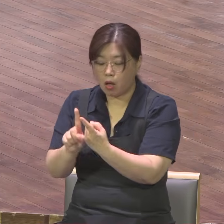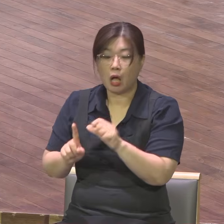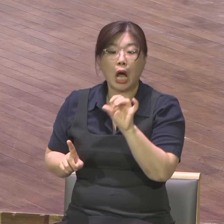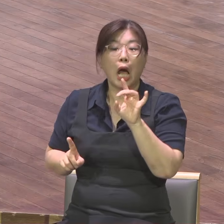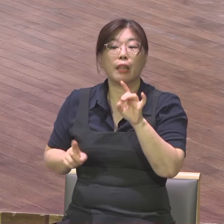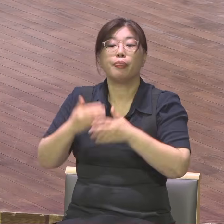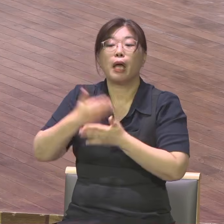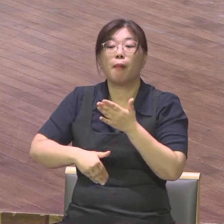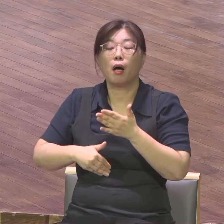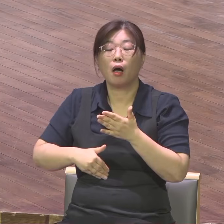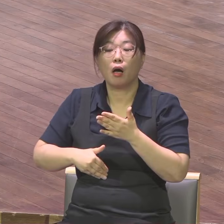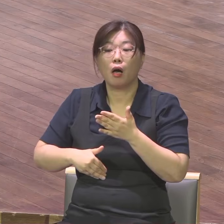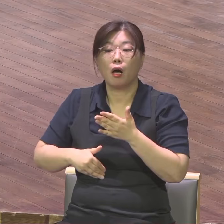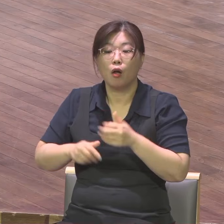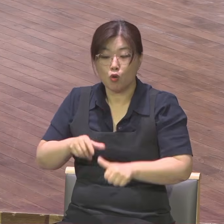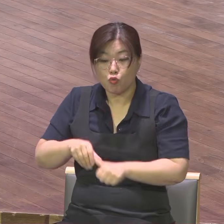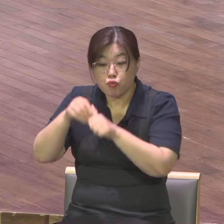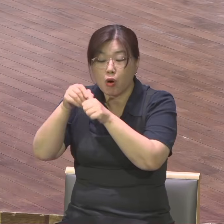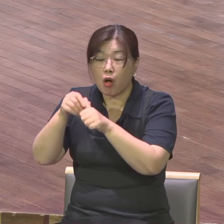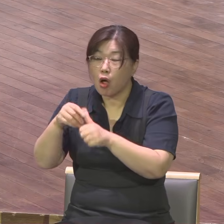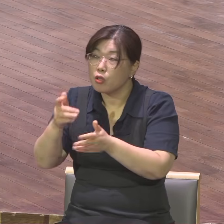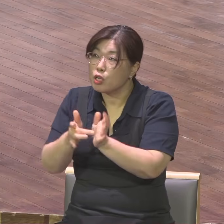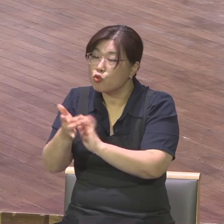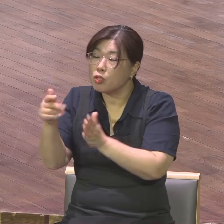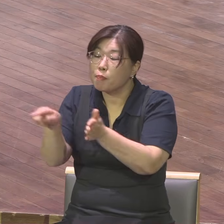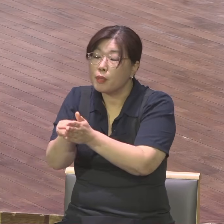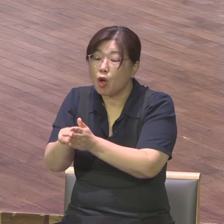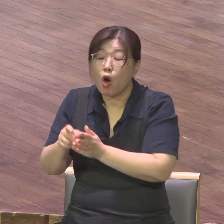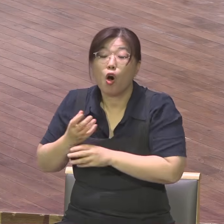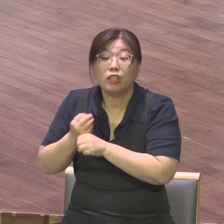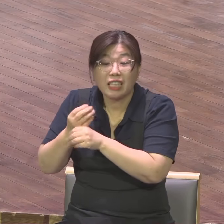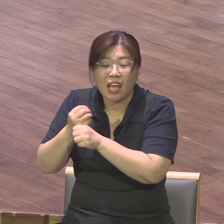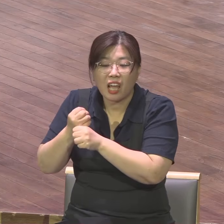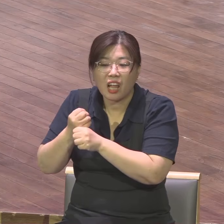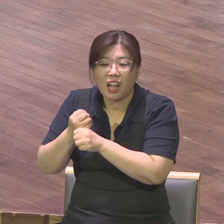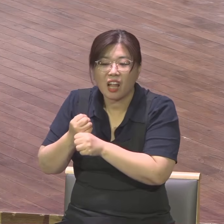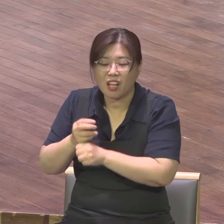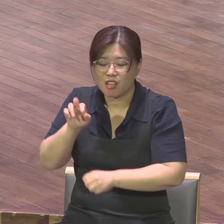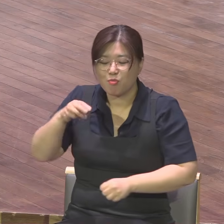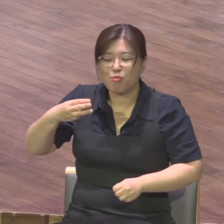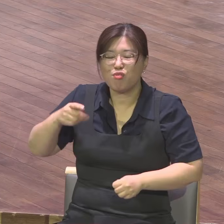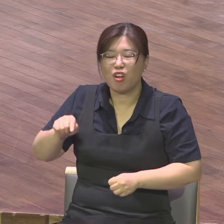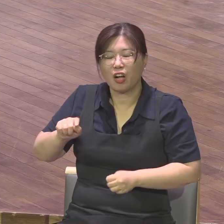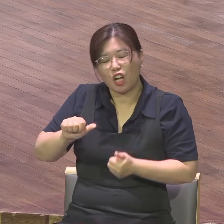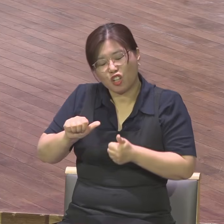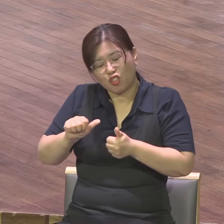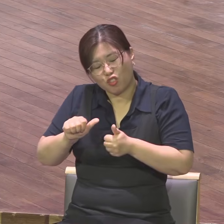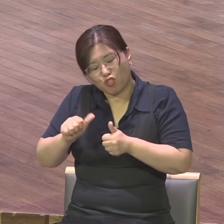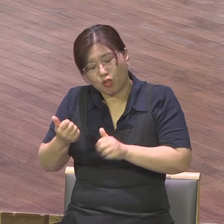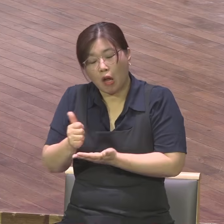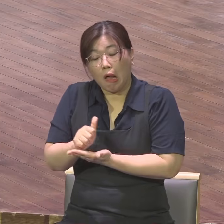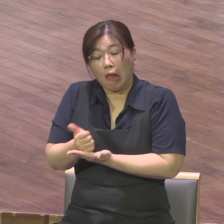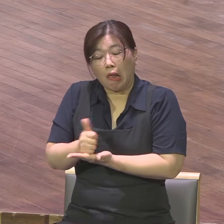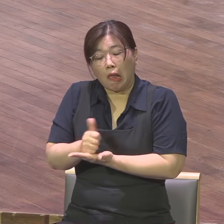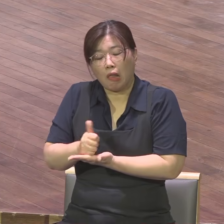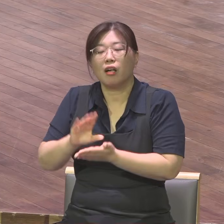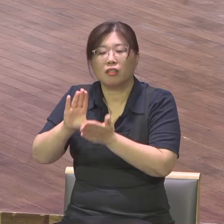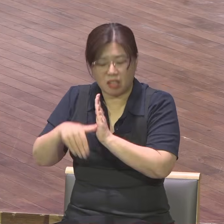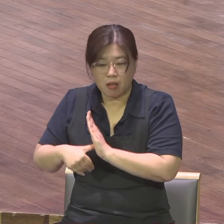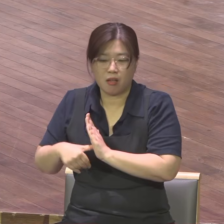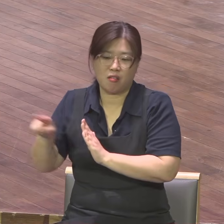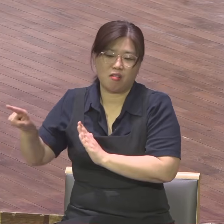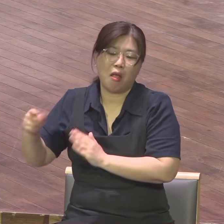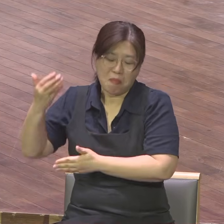그리고 뮬러가 죽은 지 몇 달 후에 마지막 5번째 친구가 예수님께